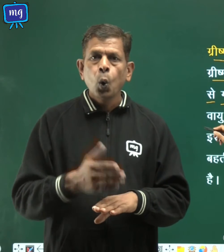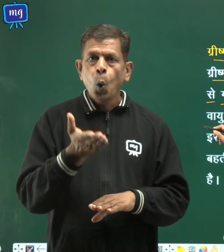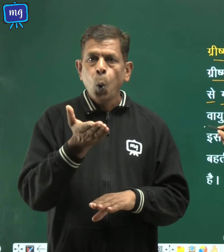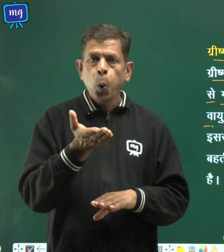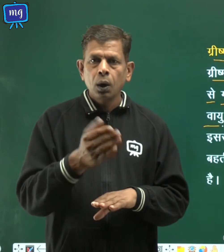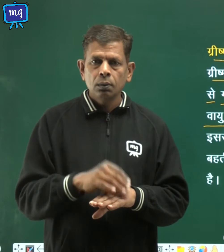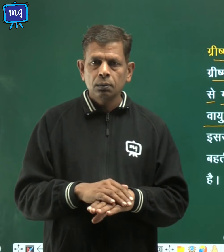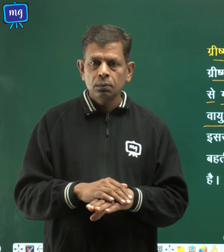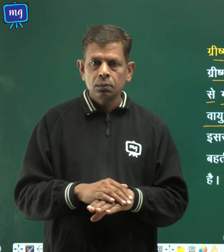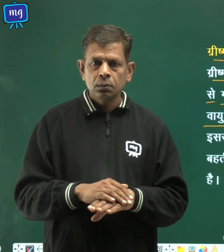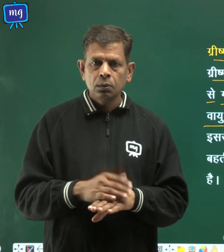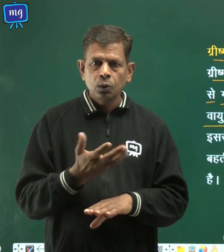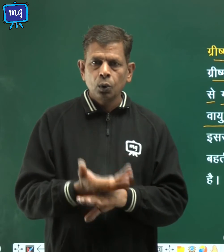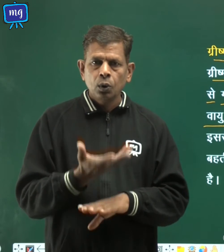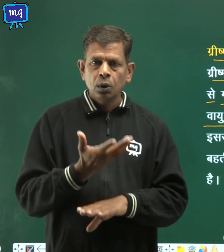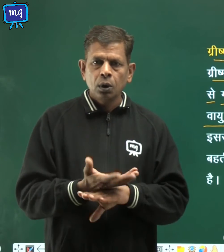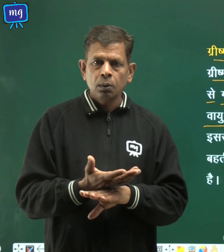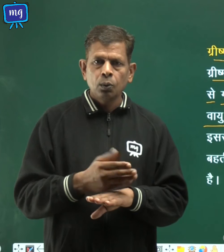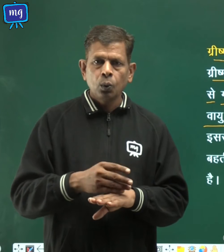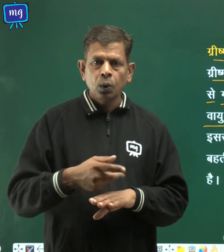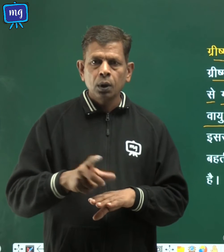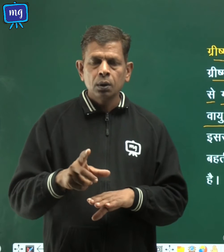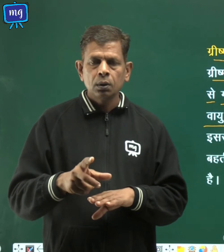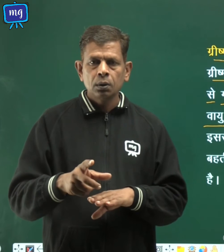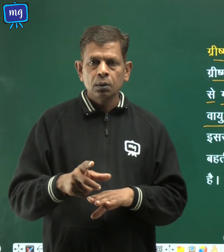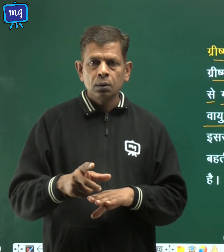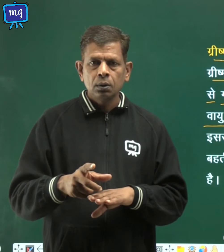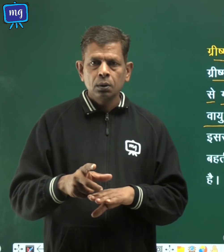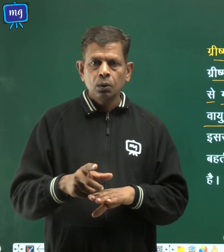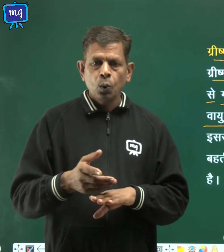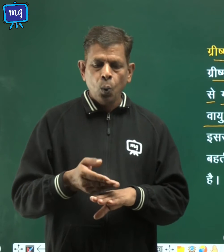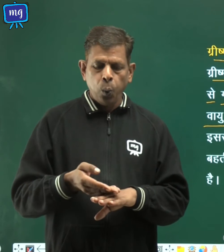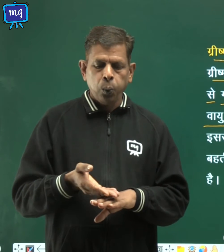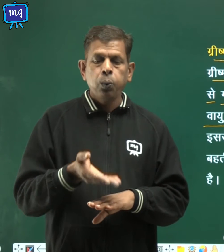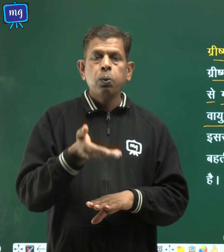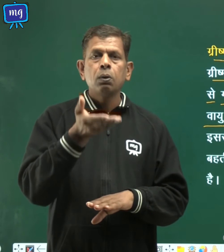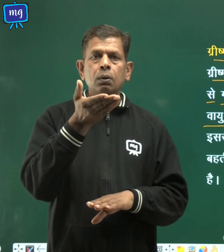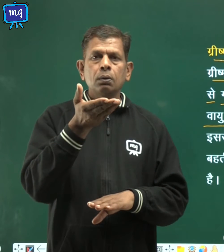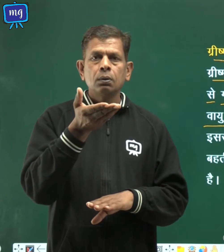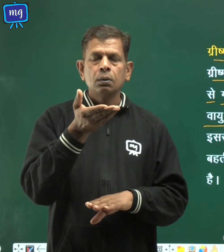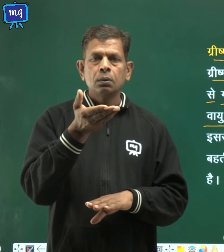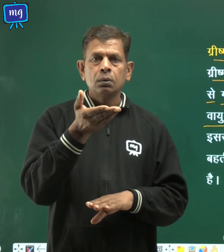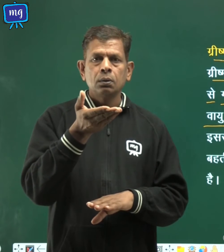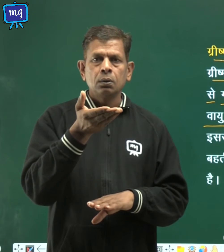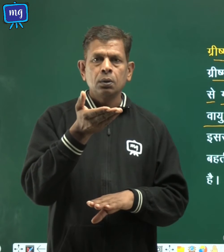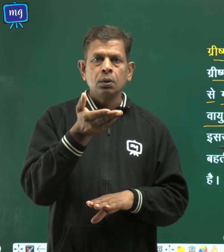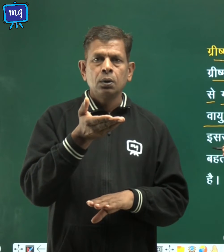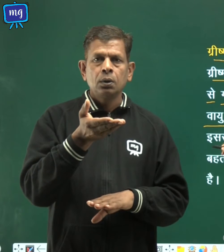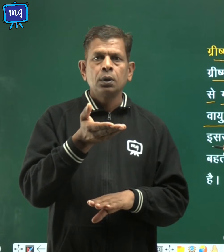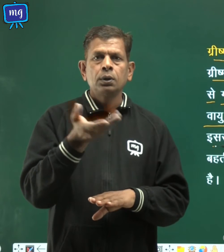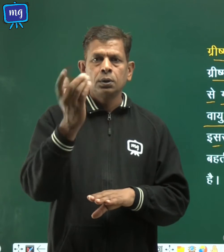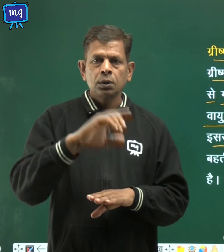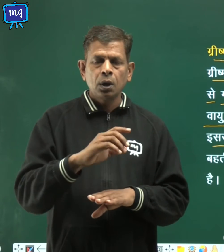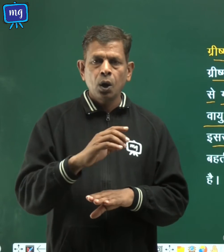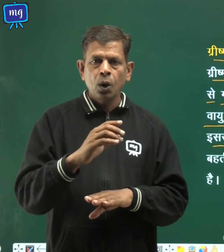वायु गर्म होकर ऊपर उठती है, इससे